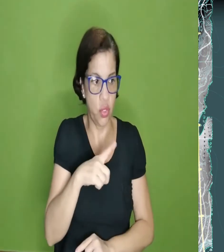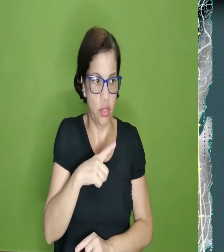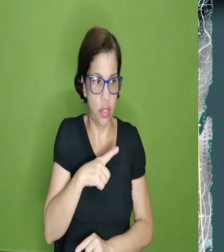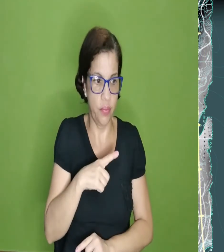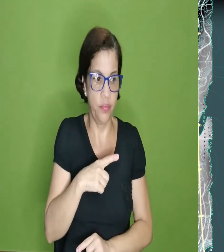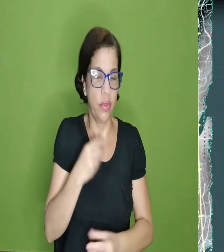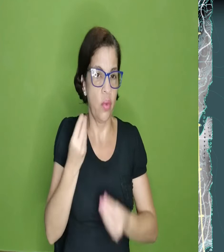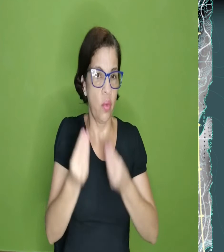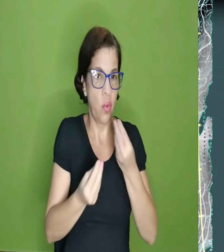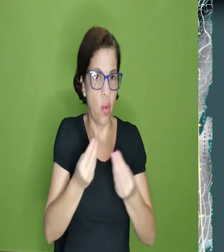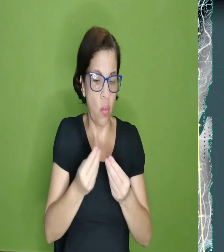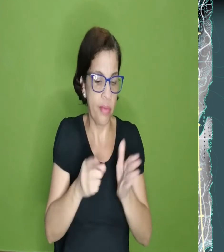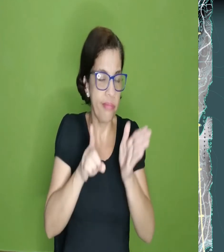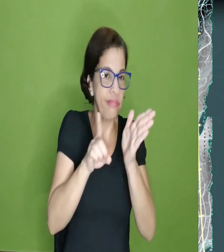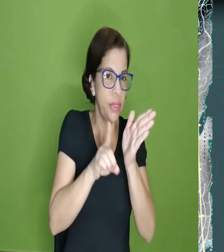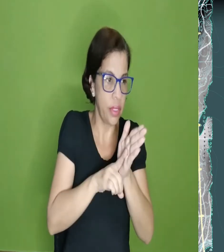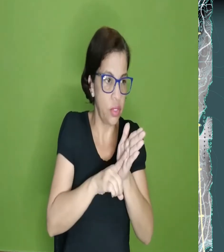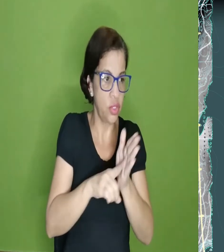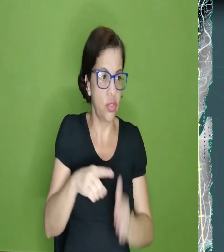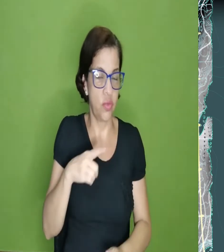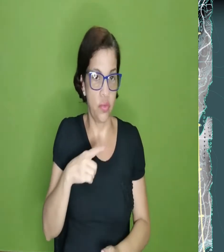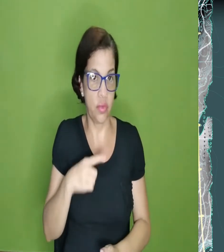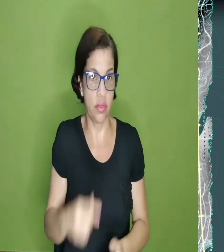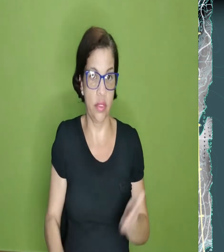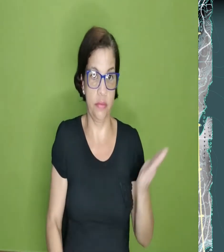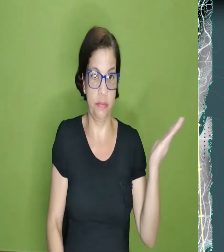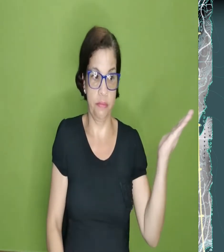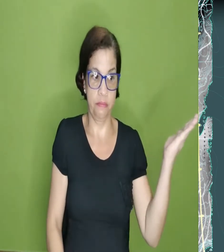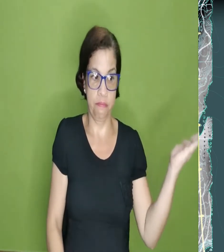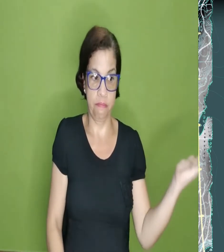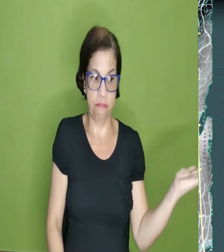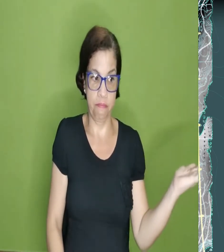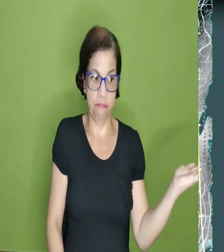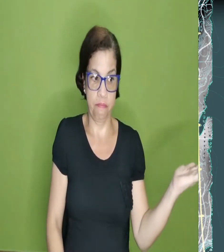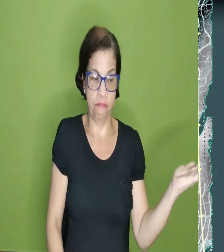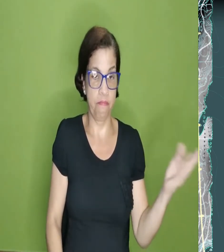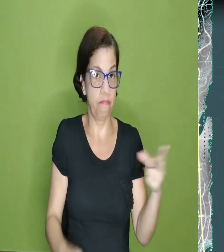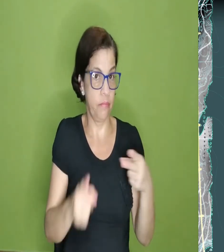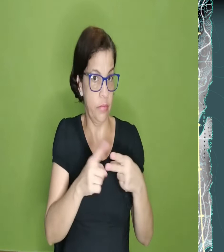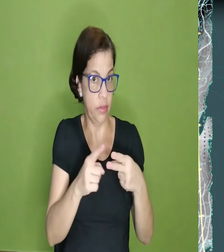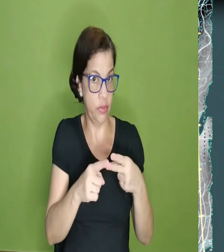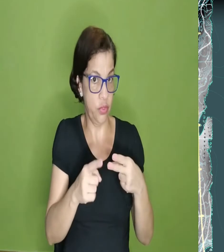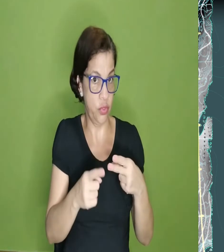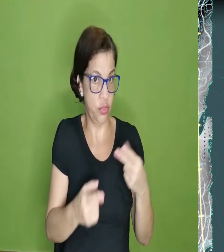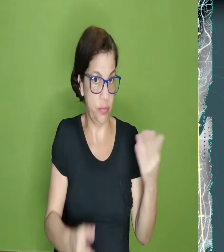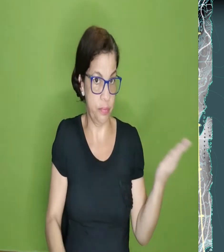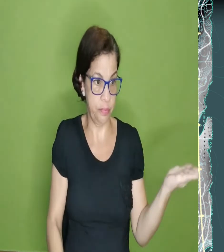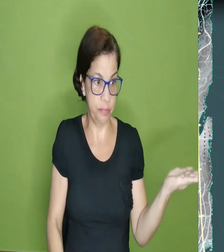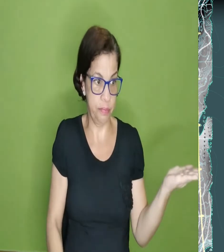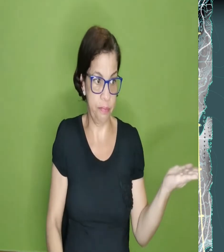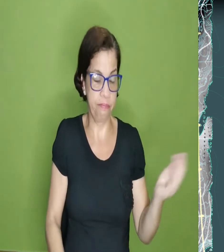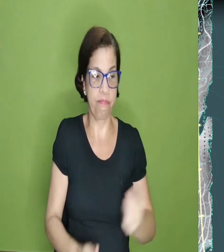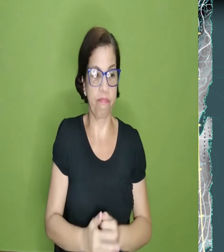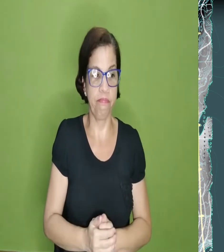Como mecanismos de feedback negativo, ainda temos a recaptação e a metabolização do neurotransmissor.